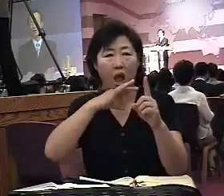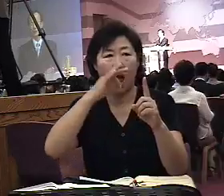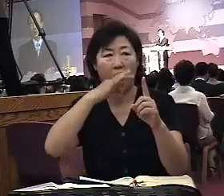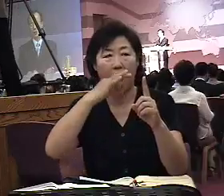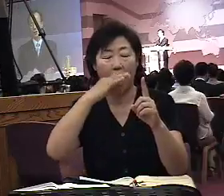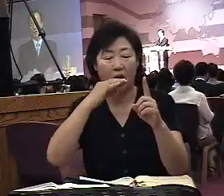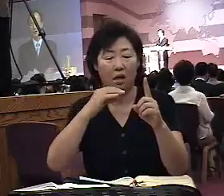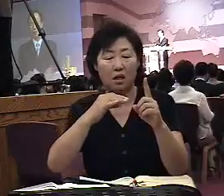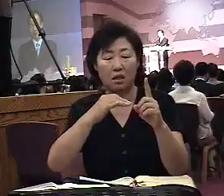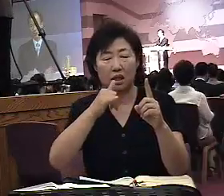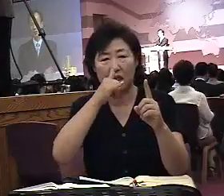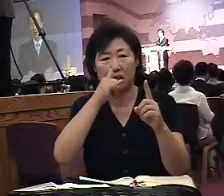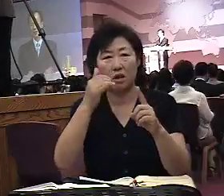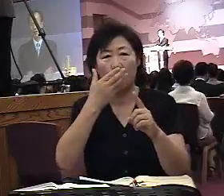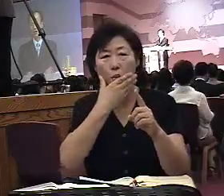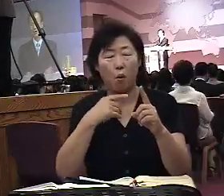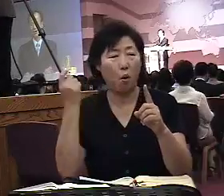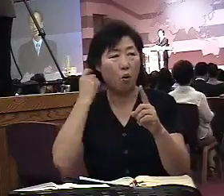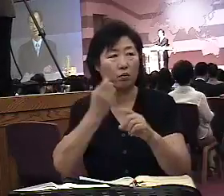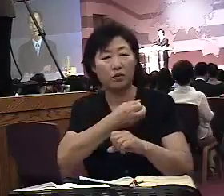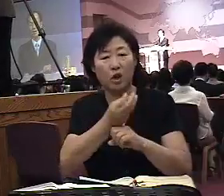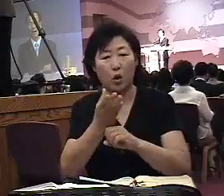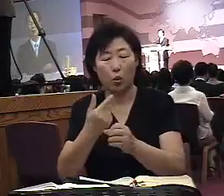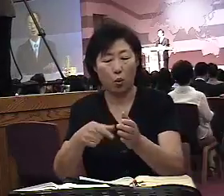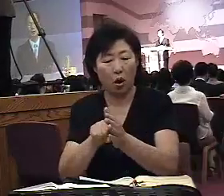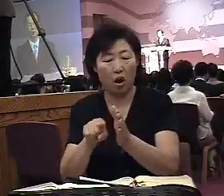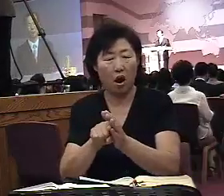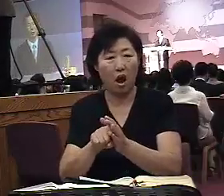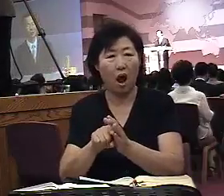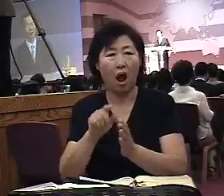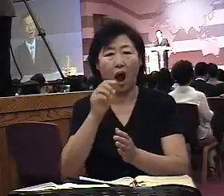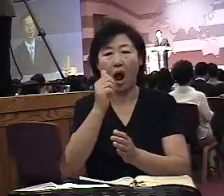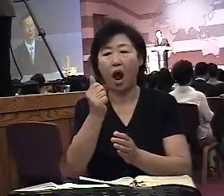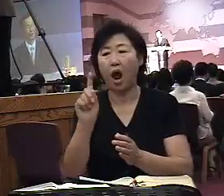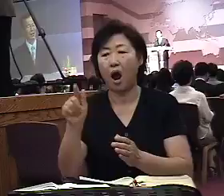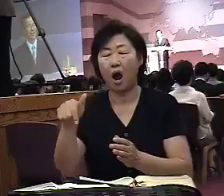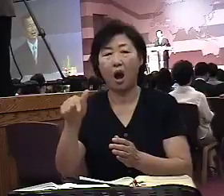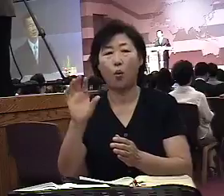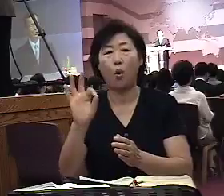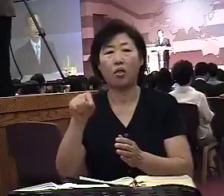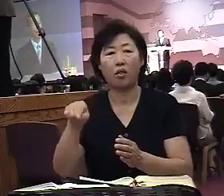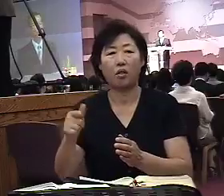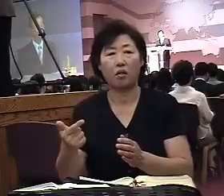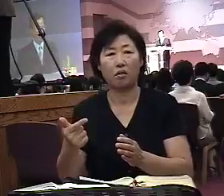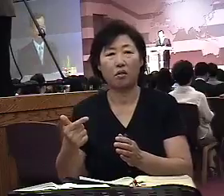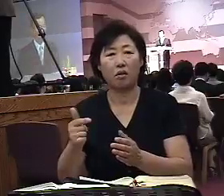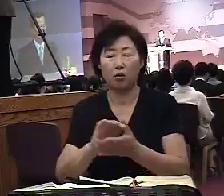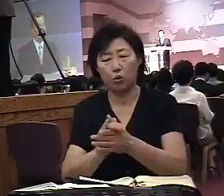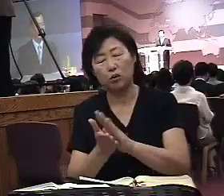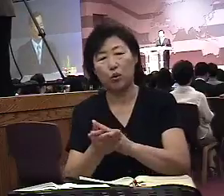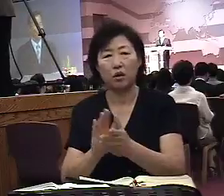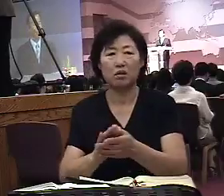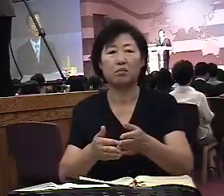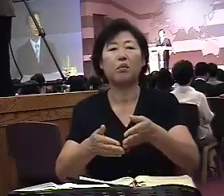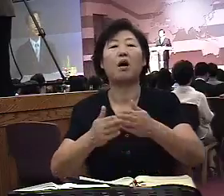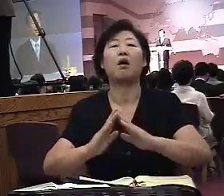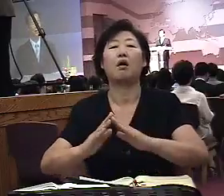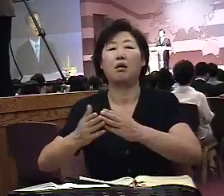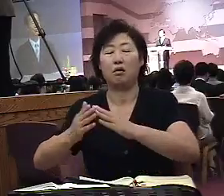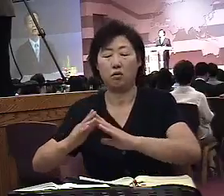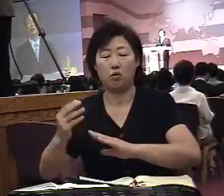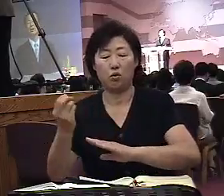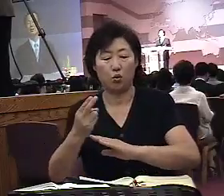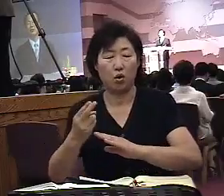방법으로 복음을 전하기 위해서는 학원 선교뿐이 없는 것 같아요. 그래서 그러한 꿈을 가지고 또한